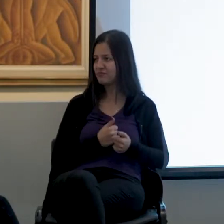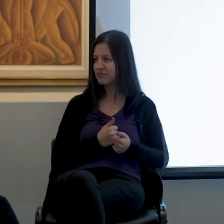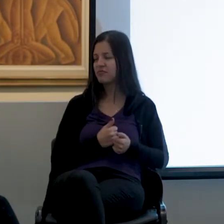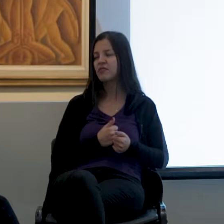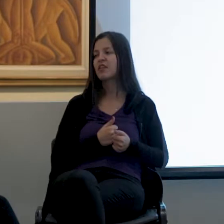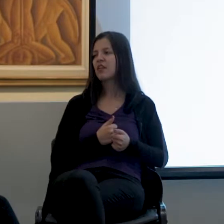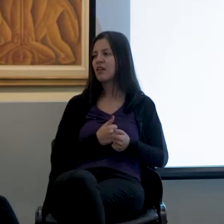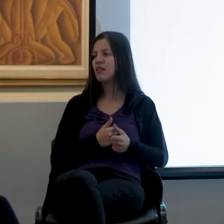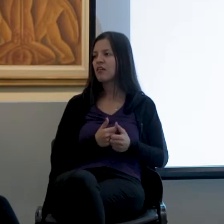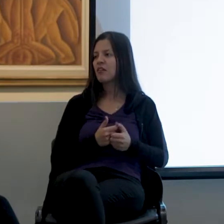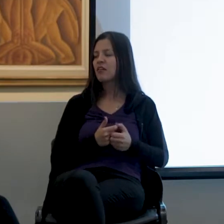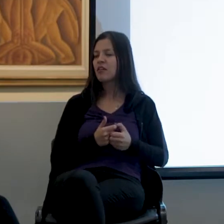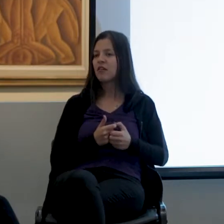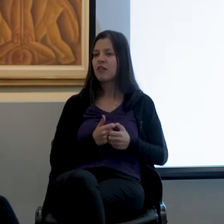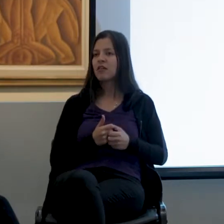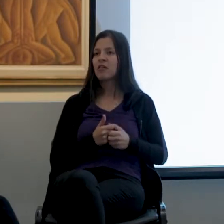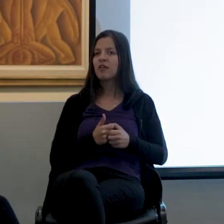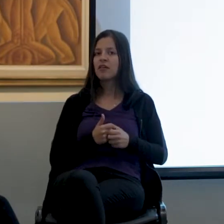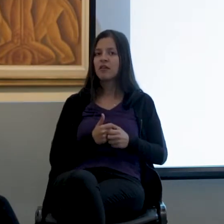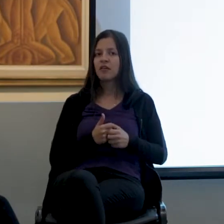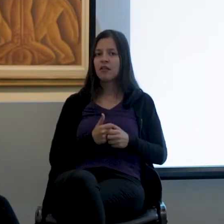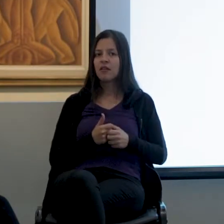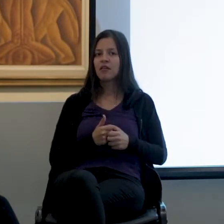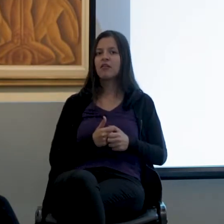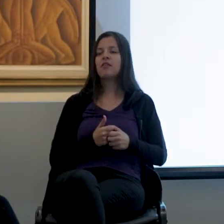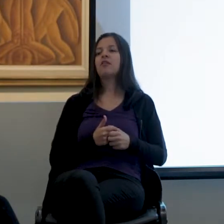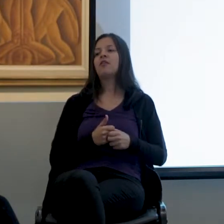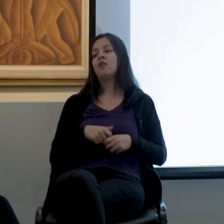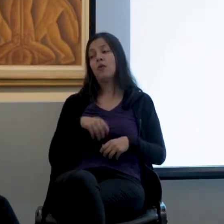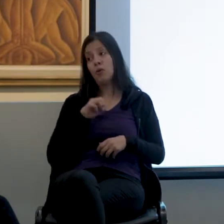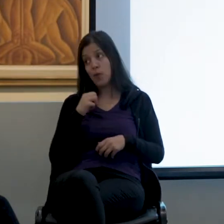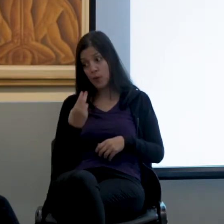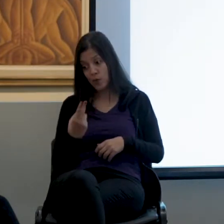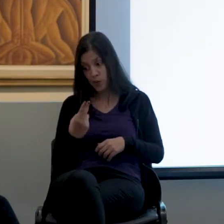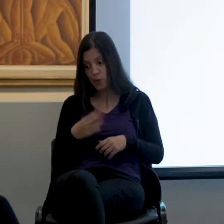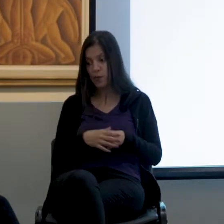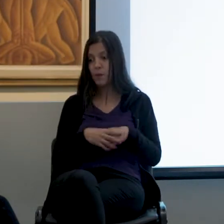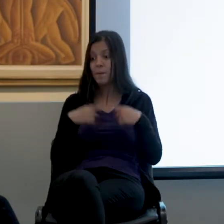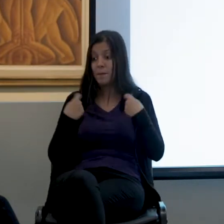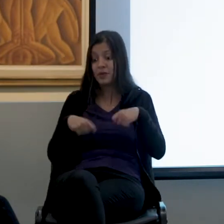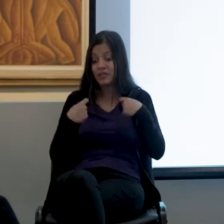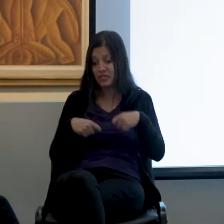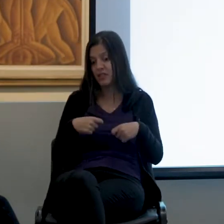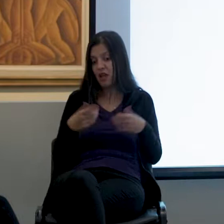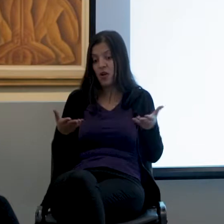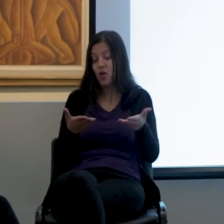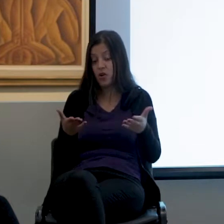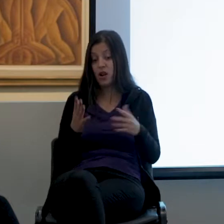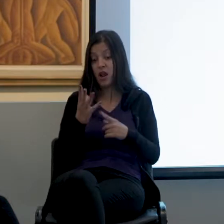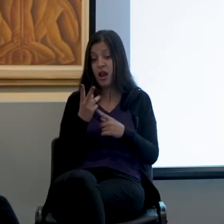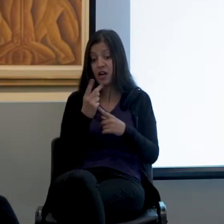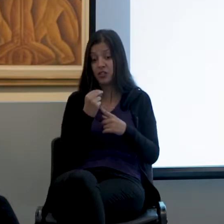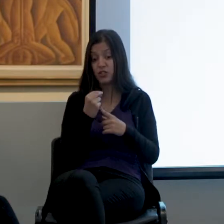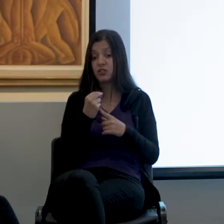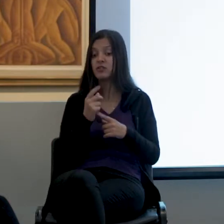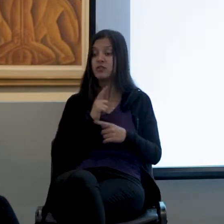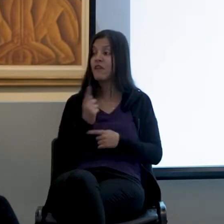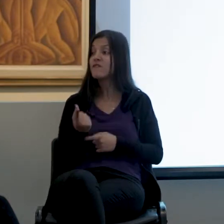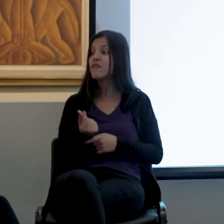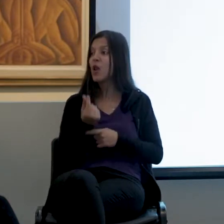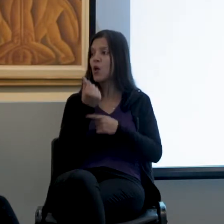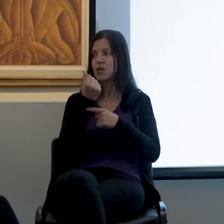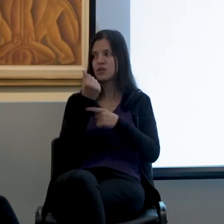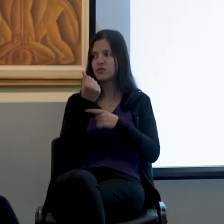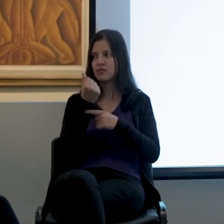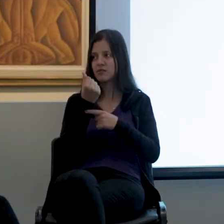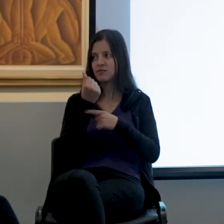Só que com baita valor. Ou que pelo menos precisa ser inventada como valor. Né? Dá para